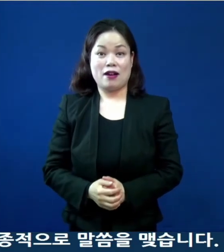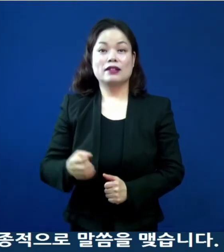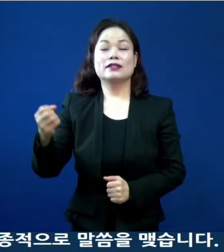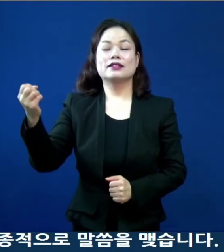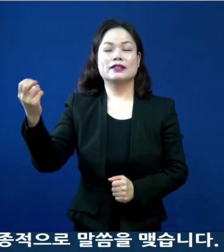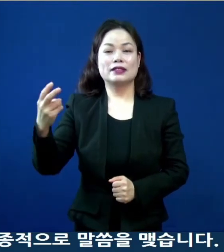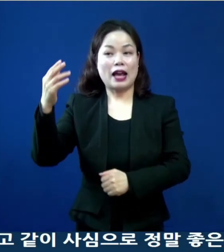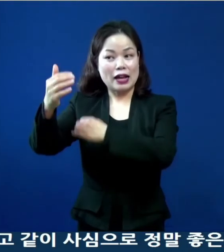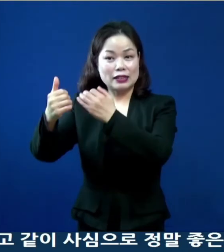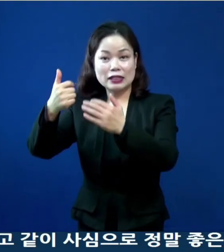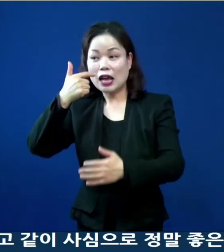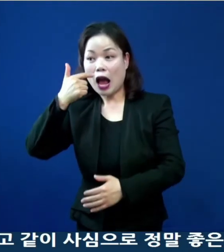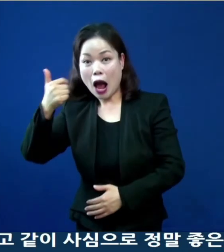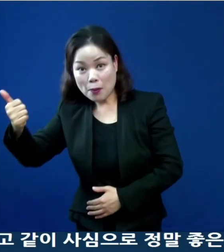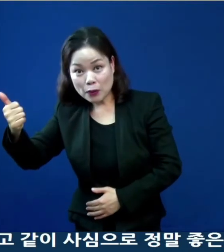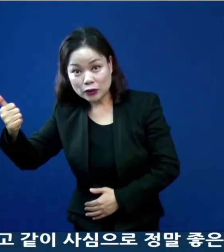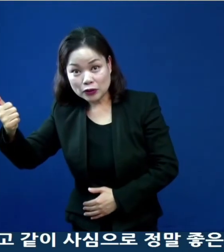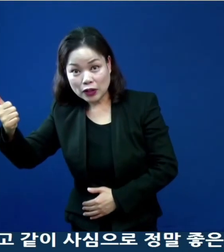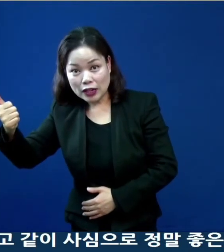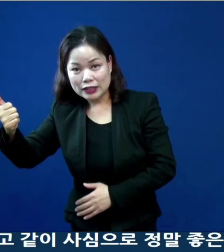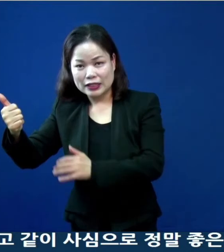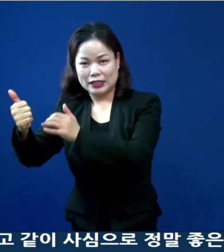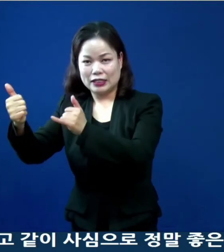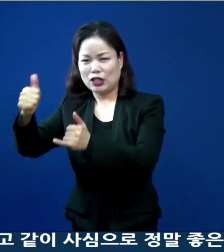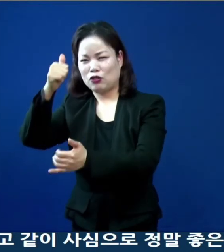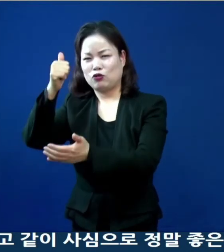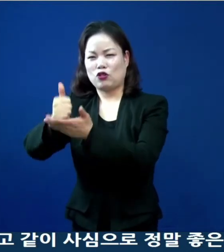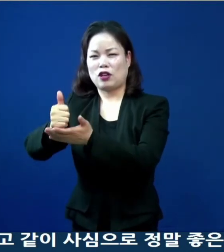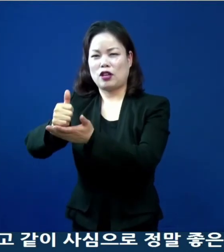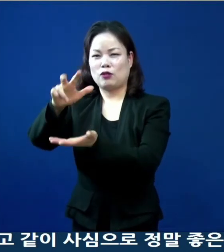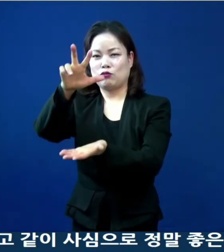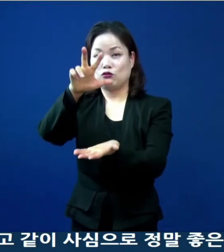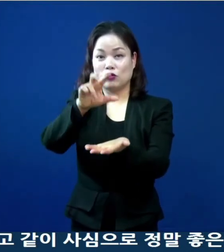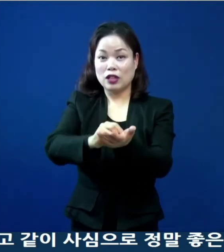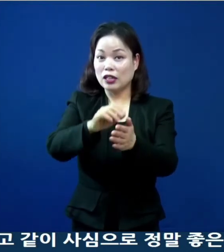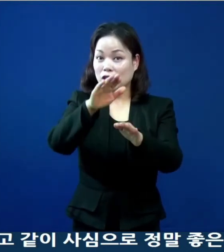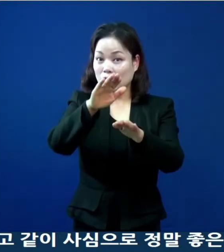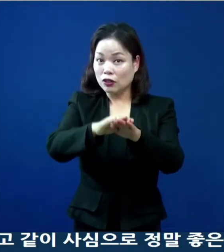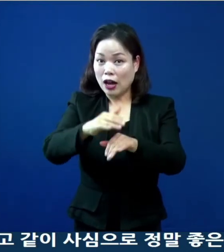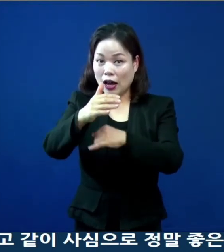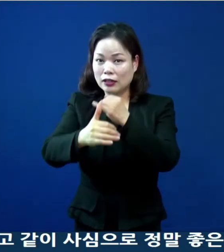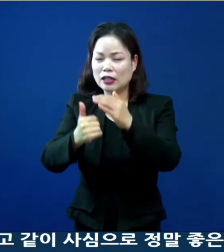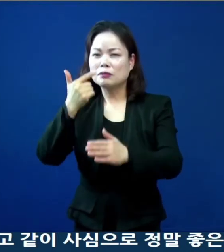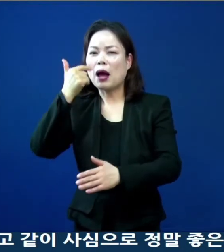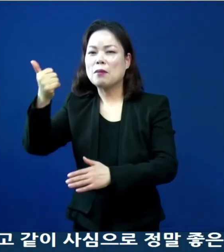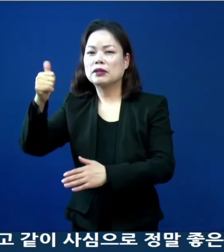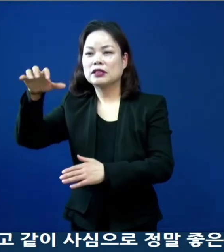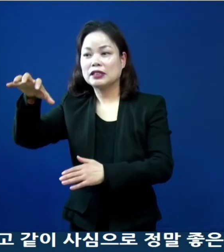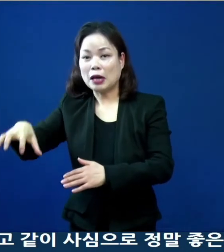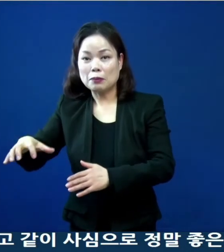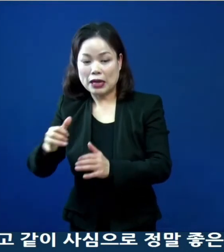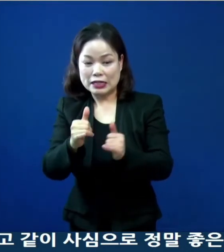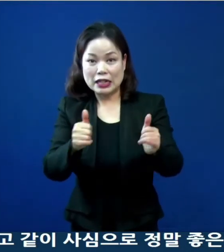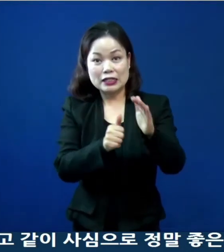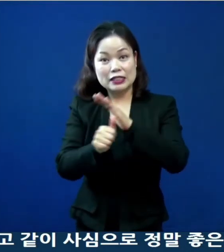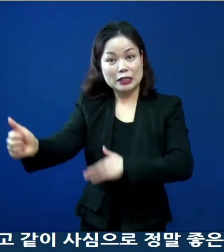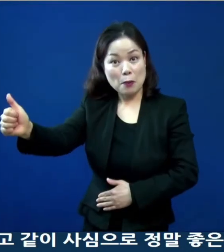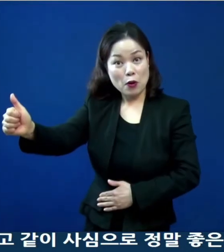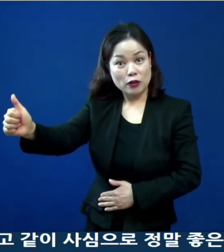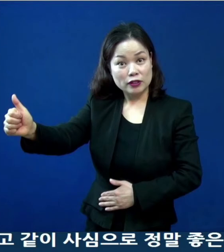그래서 하나님 아버지와 인간의 죄의 문제를 놓고 하나님 아버지 앞에서 인간을